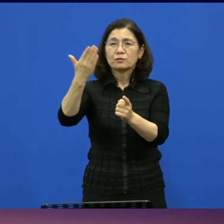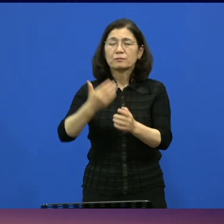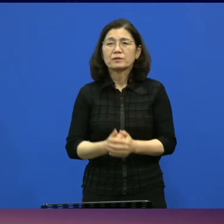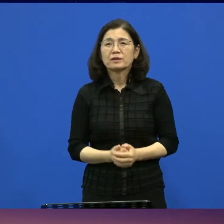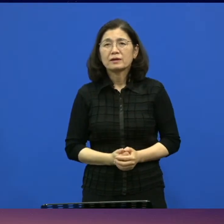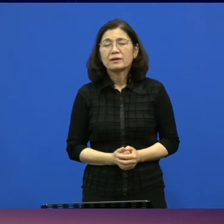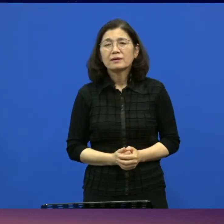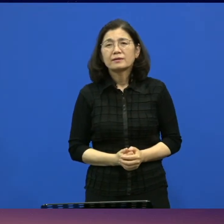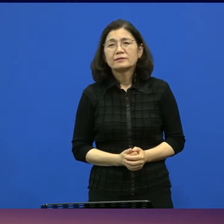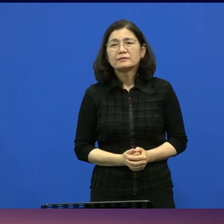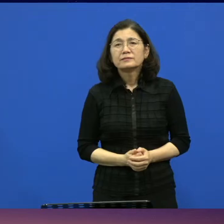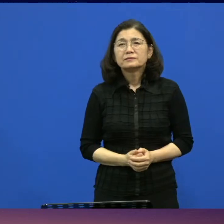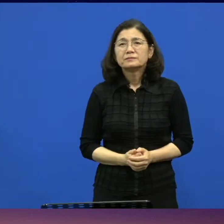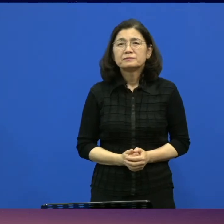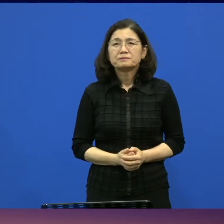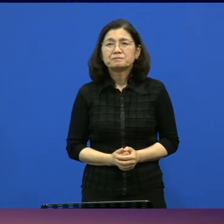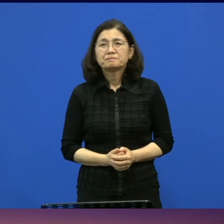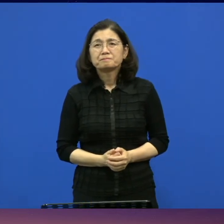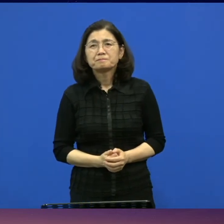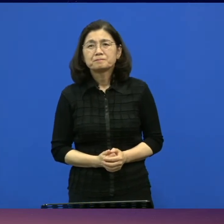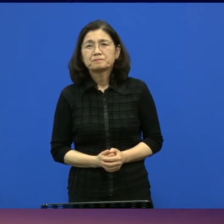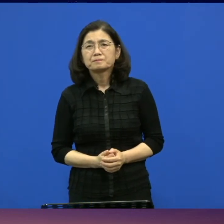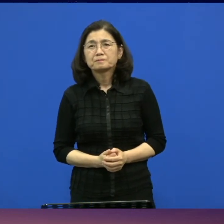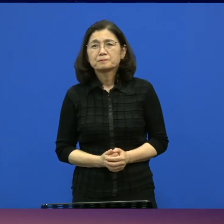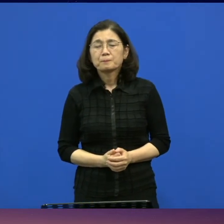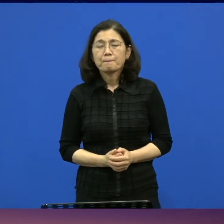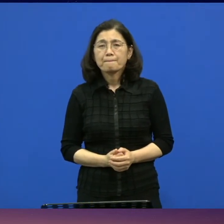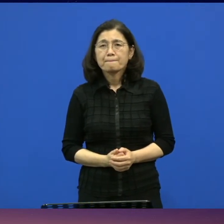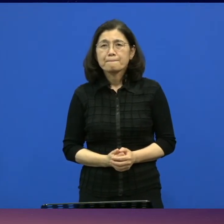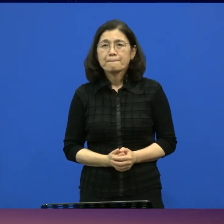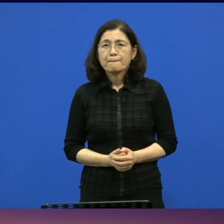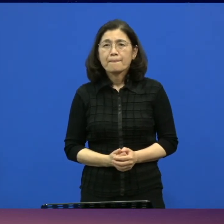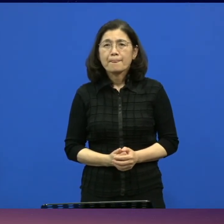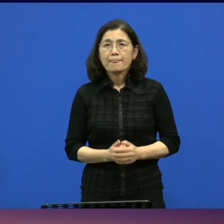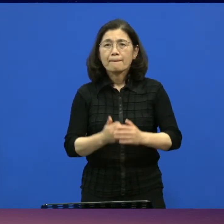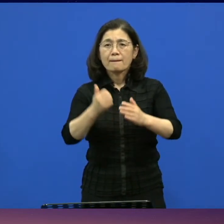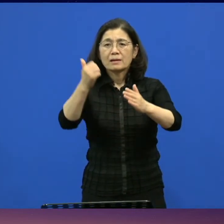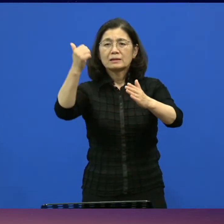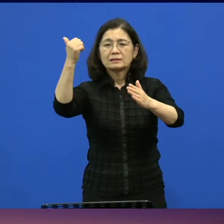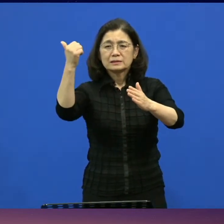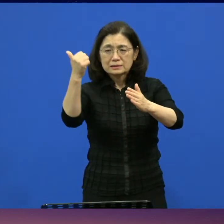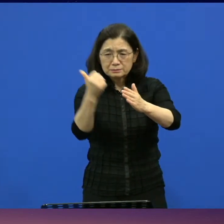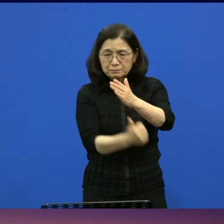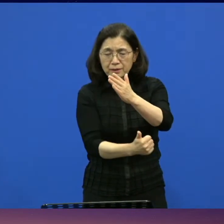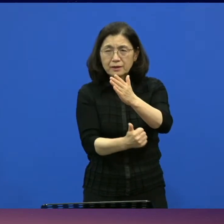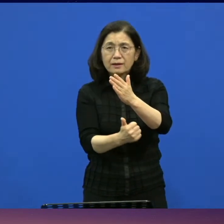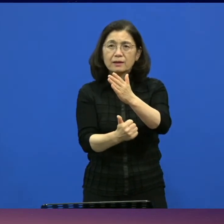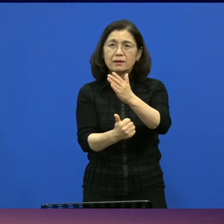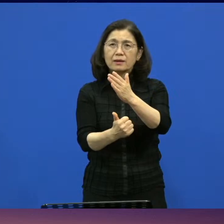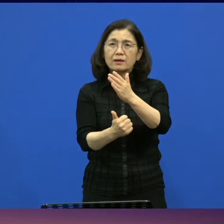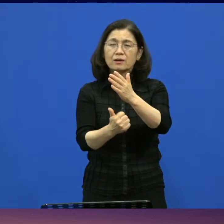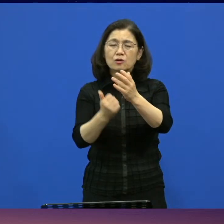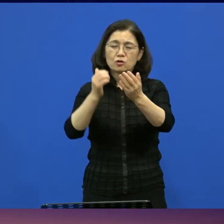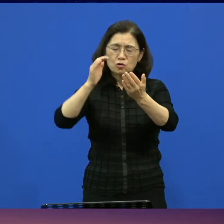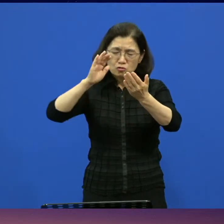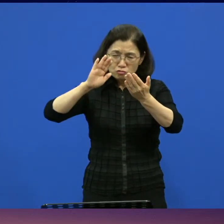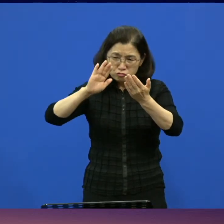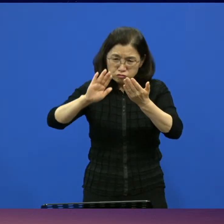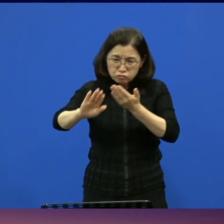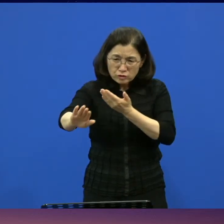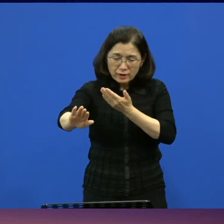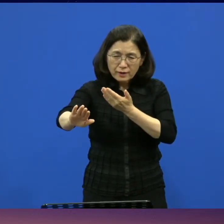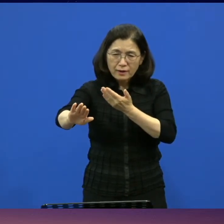아니에요. 우리 영적인 세계에 오면요, 실패야말로 대로가 열려있는 순간,